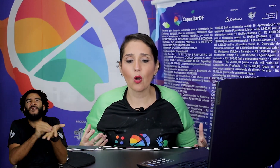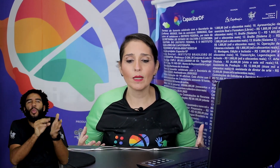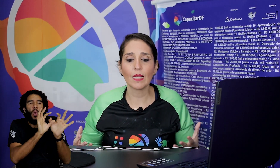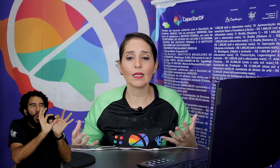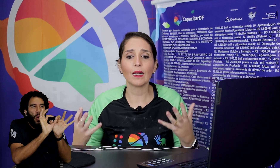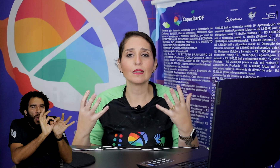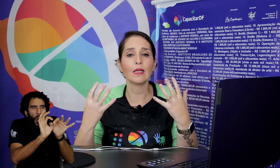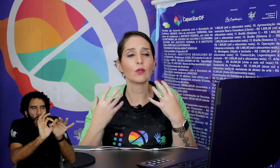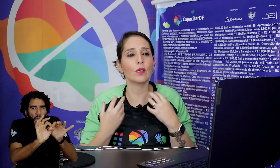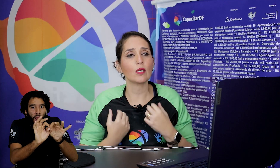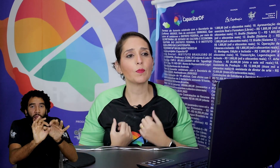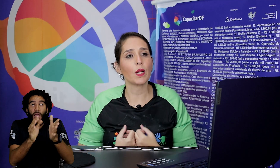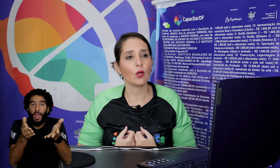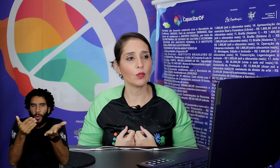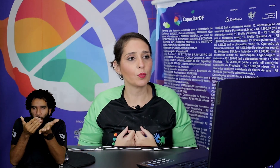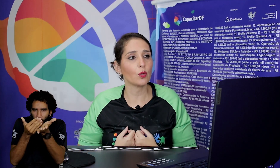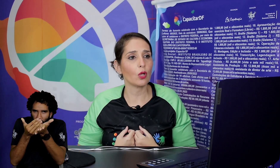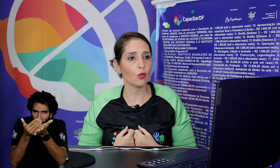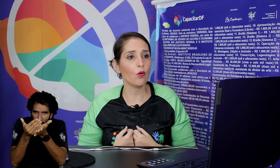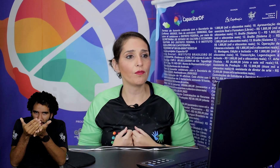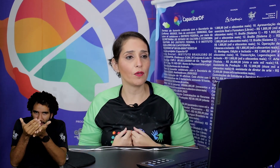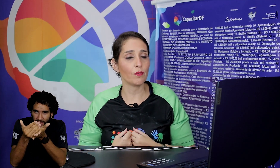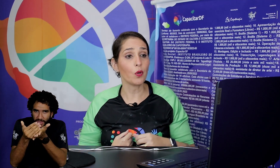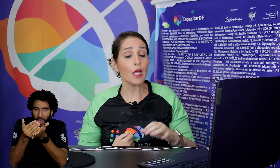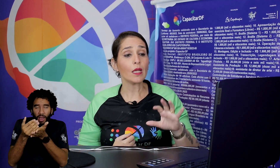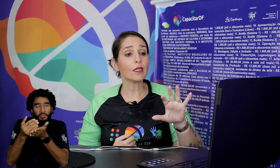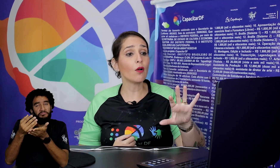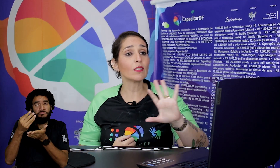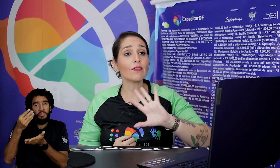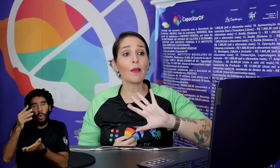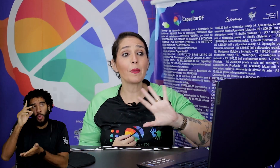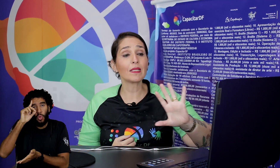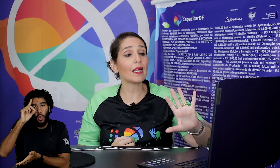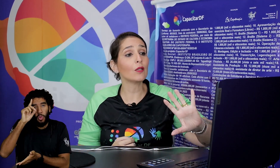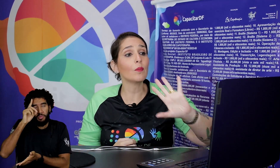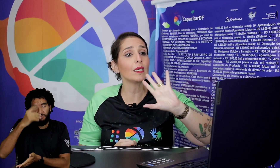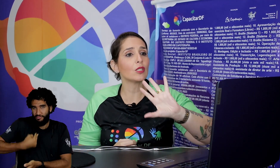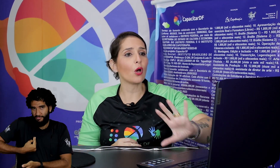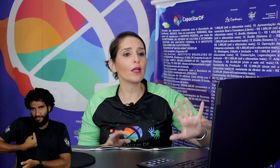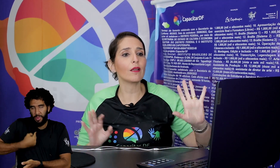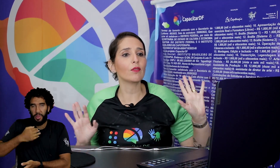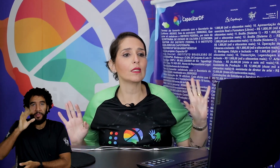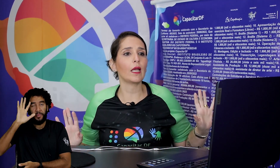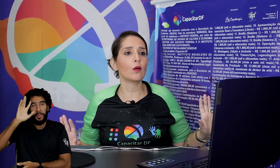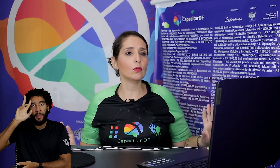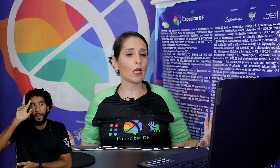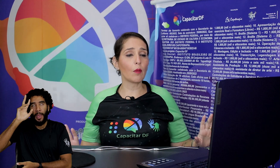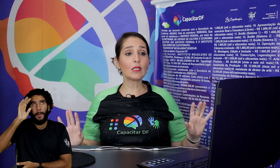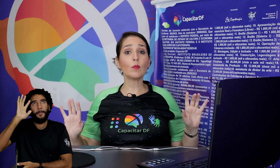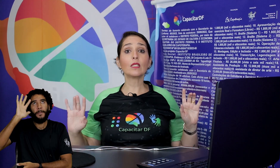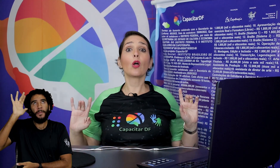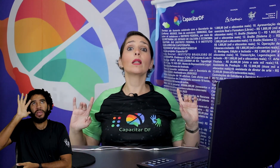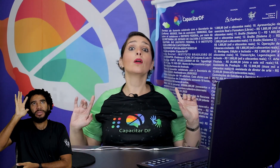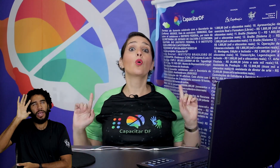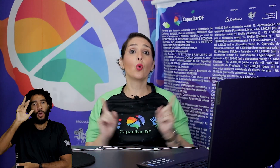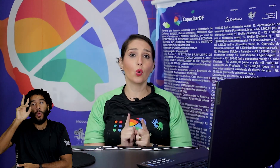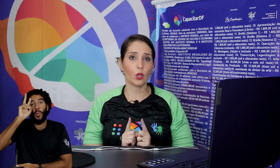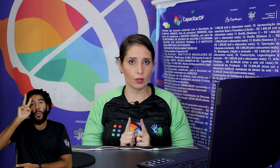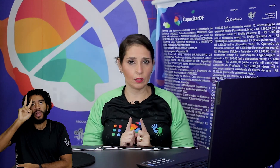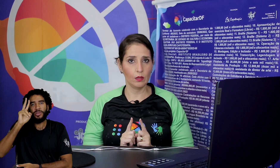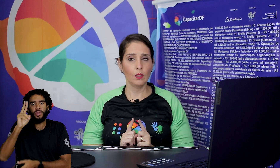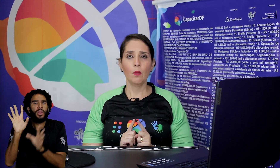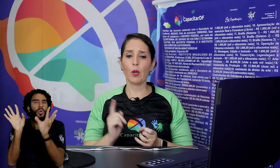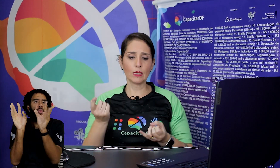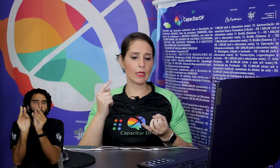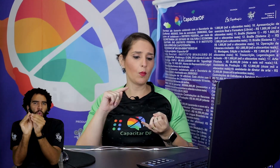precisa começar a trazer as coisas para o nosso convívio. Então, você vai pensar numa história que você quer contar, mas uma história